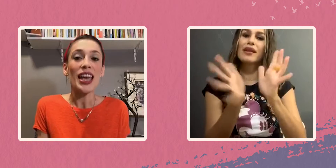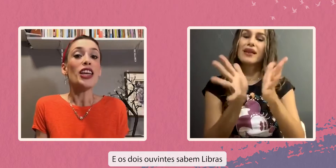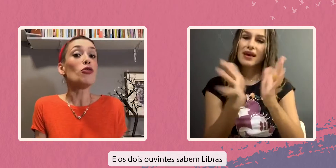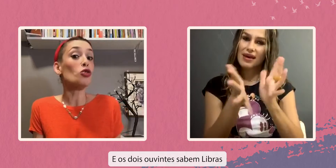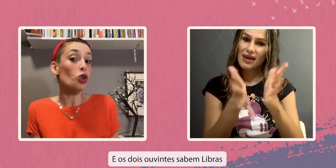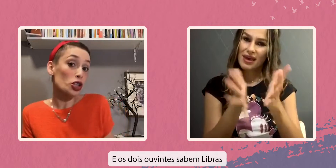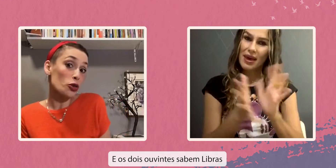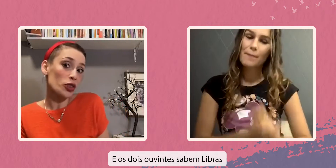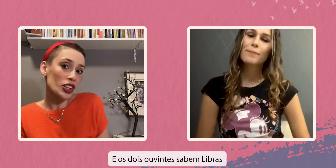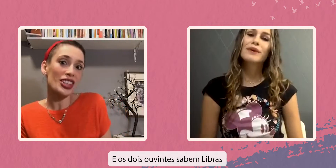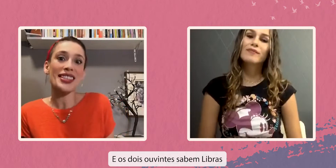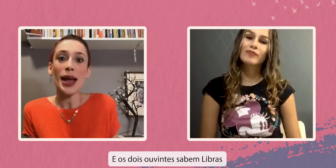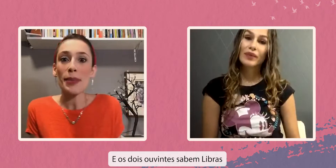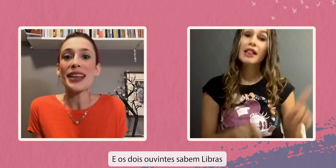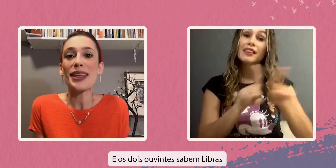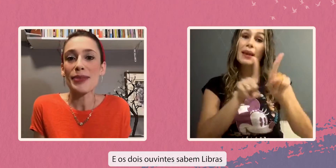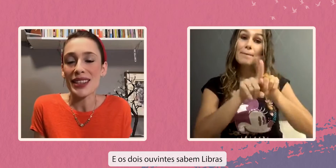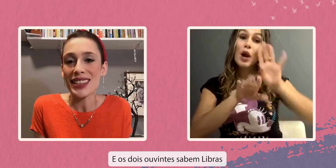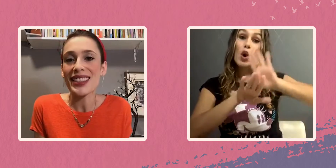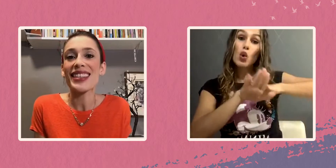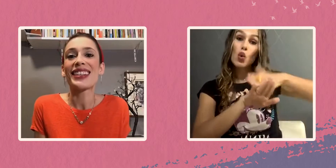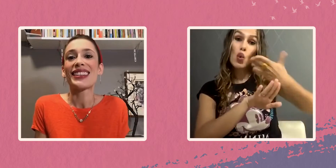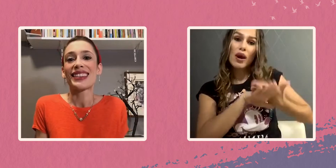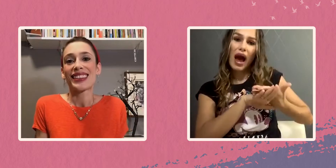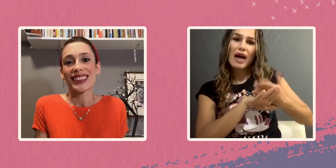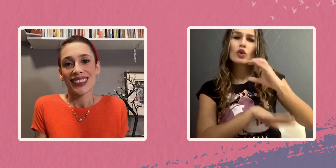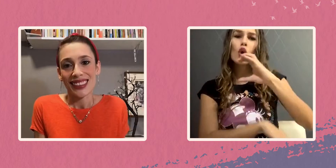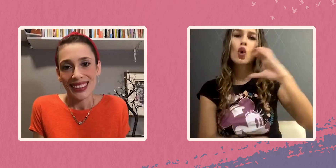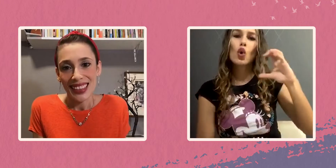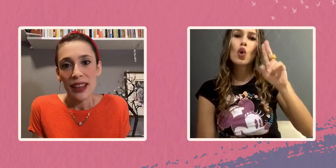ouvintes. E os 2 ouvintes sabem Libras.